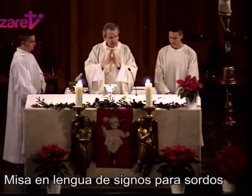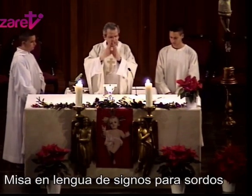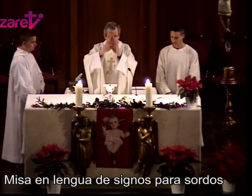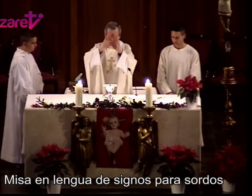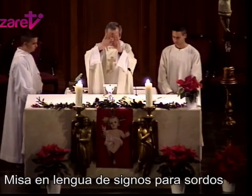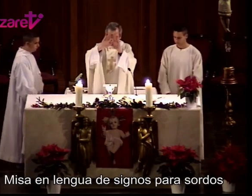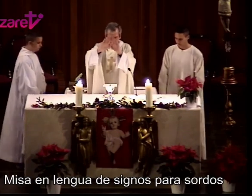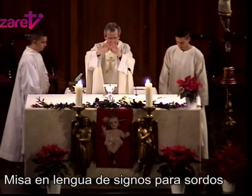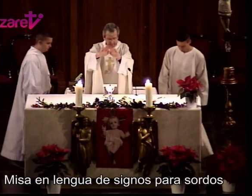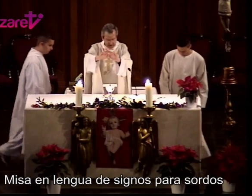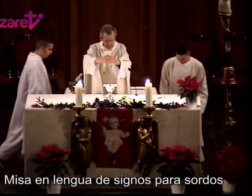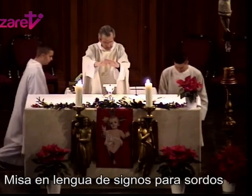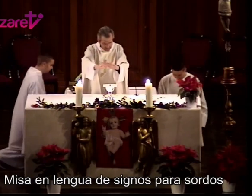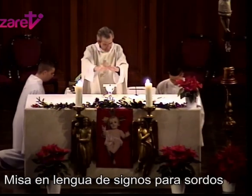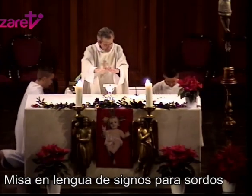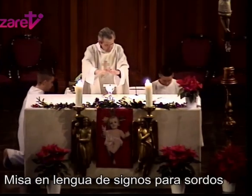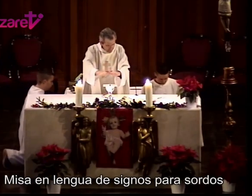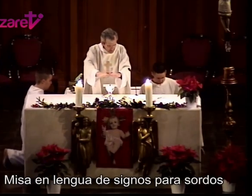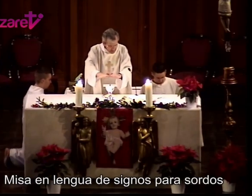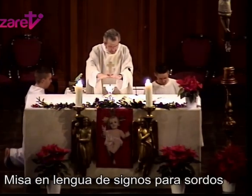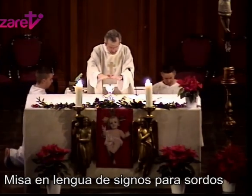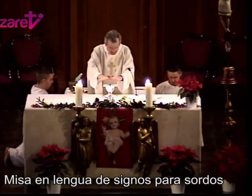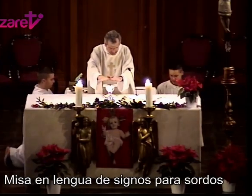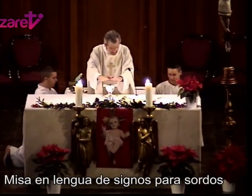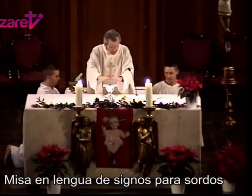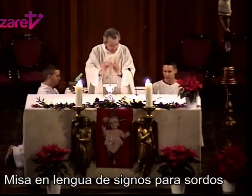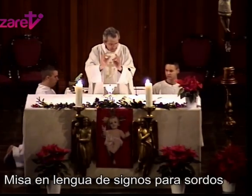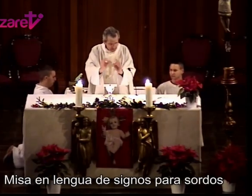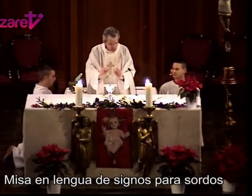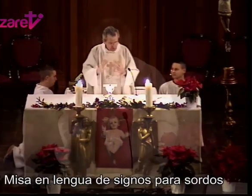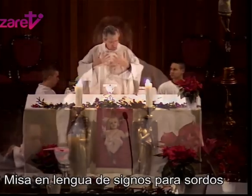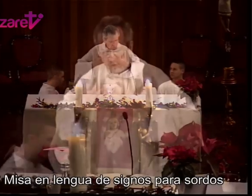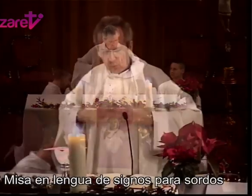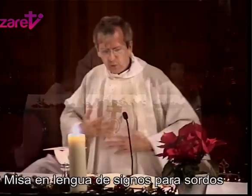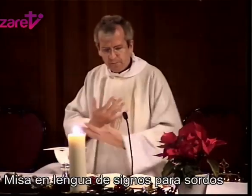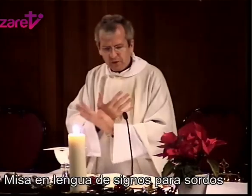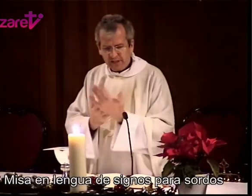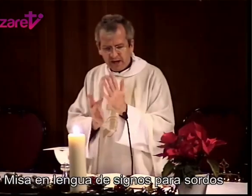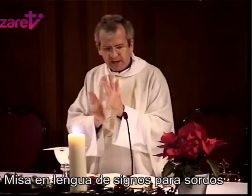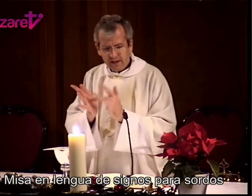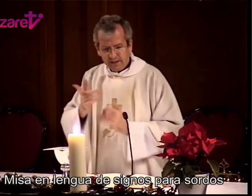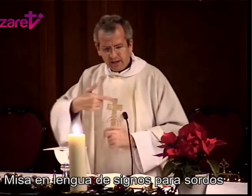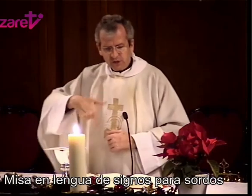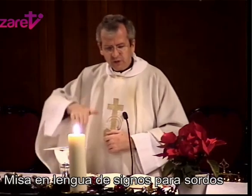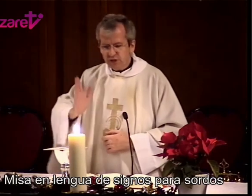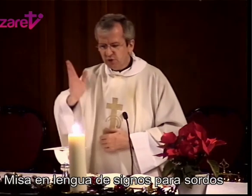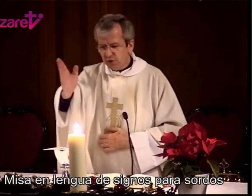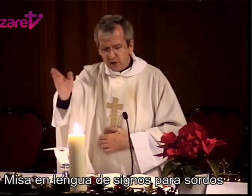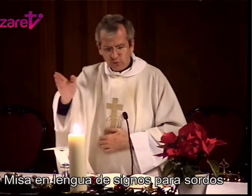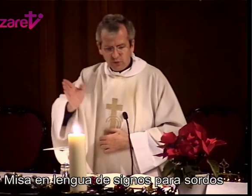estos dones que hemos separado para ti, de manera que sean para nosotros cuerpo y sangre de Jesucristo, Hijo tuyo y